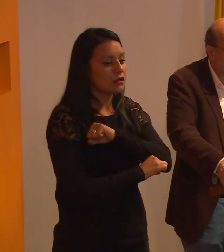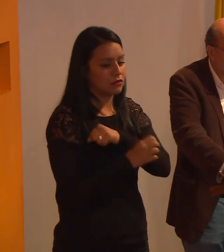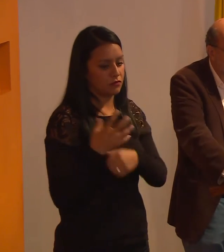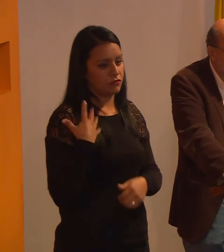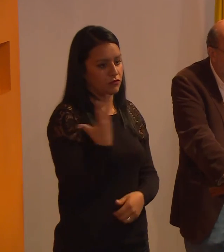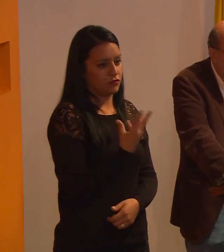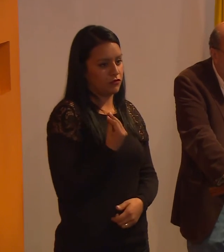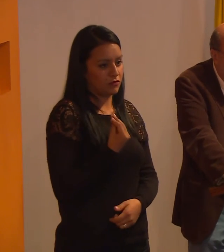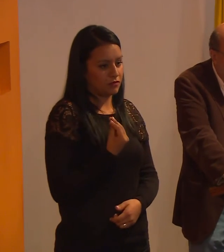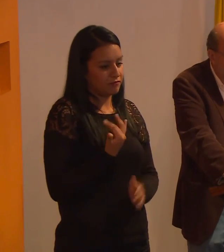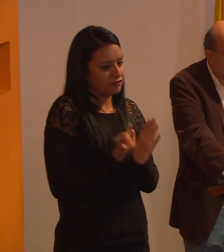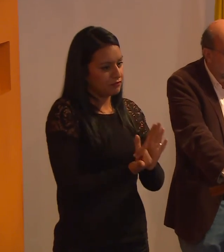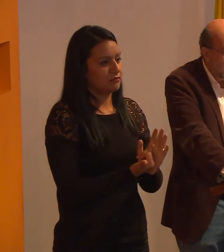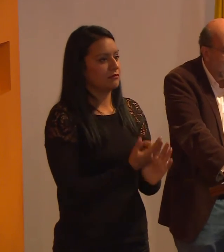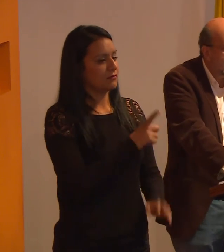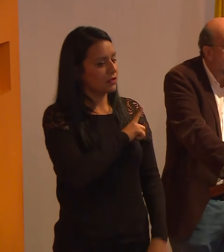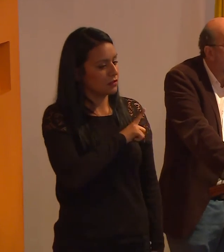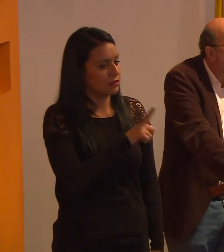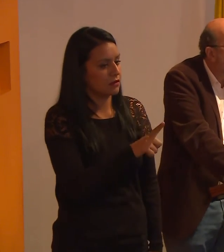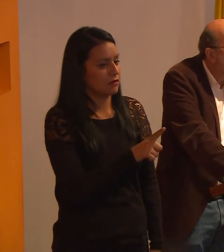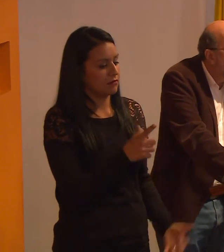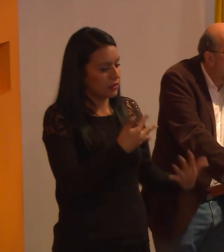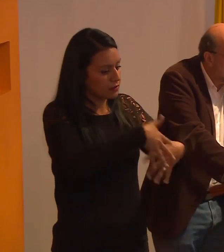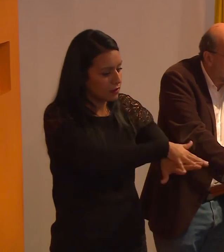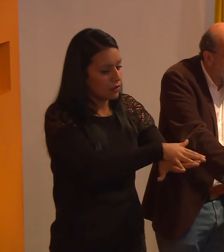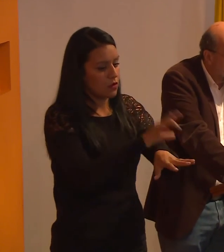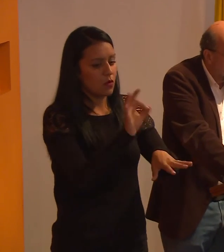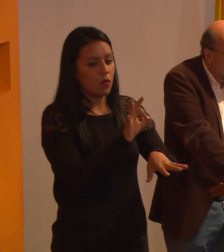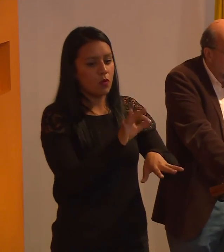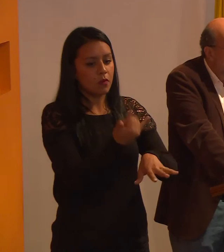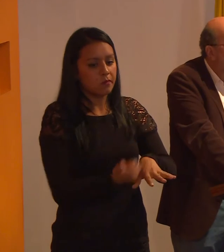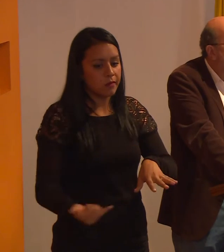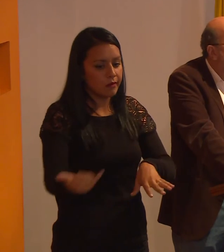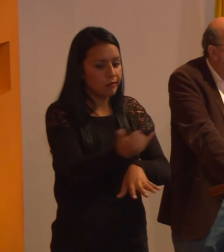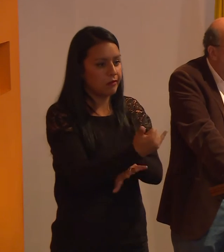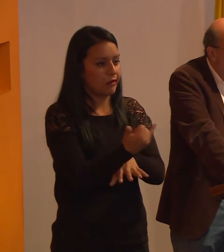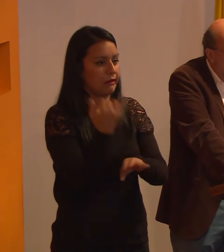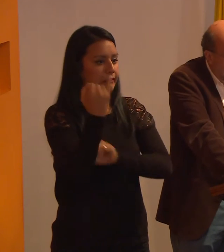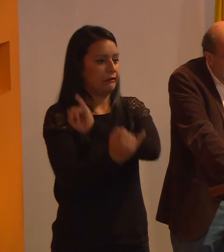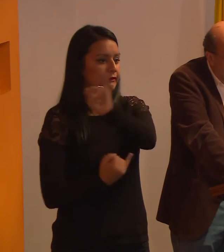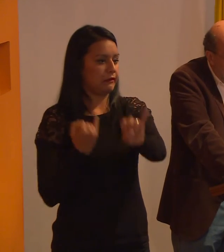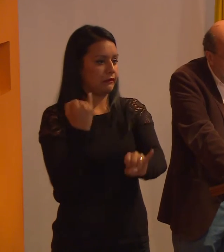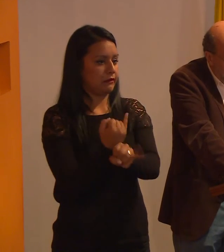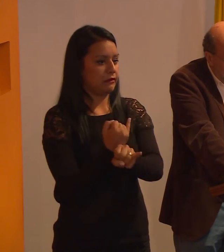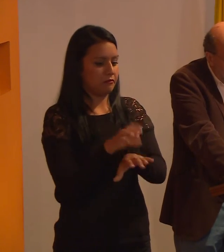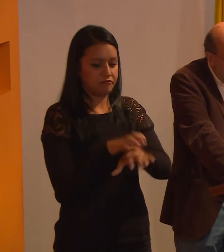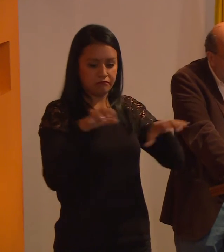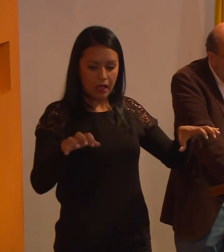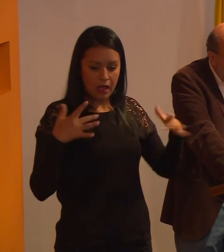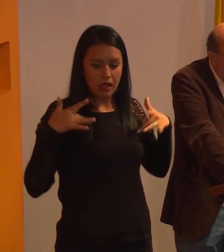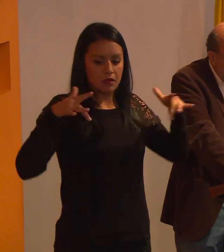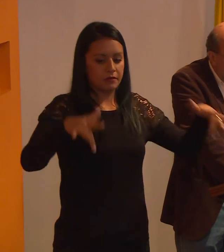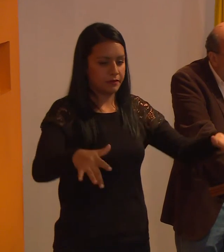nuestra presencia y liderazgo en redes y espacios internacionales.